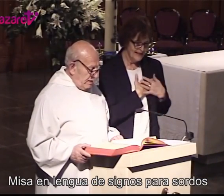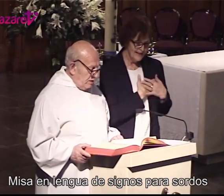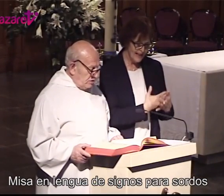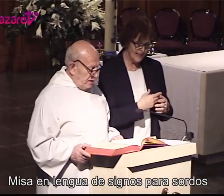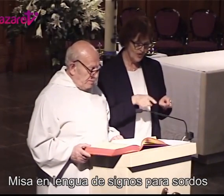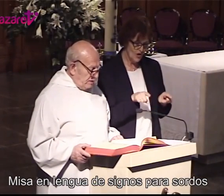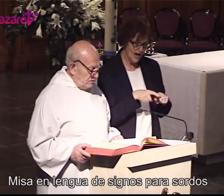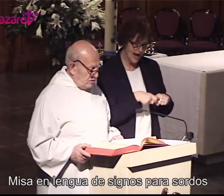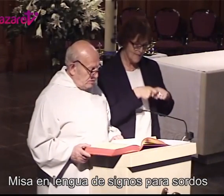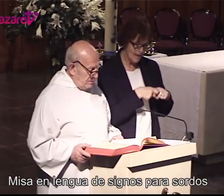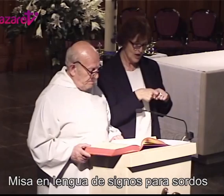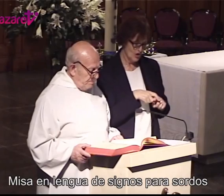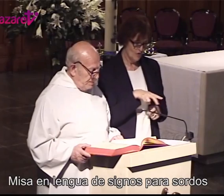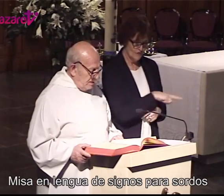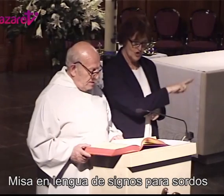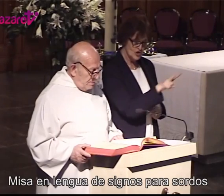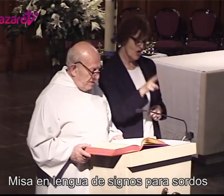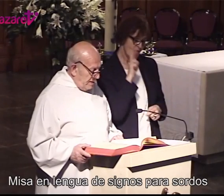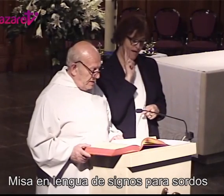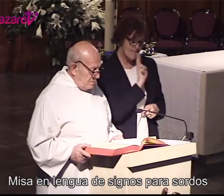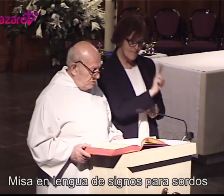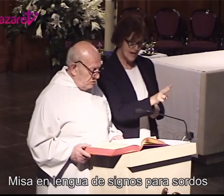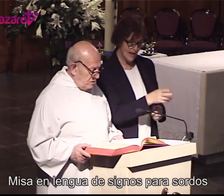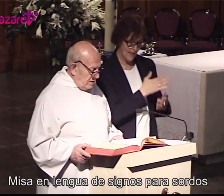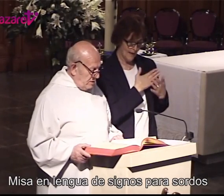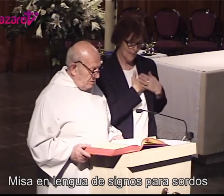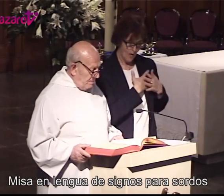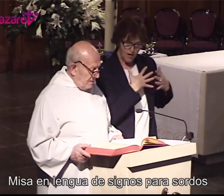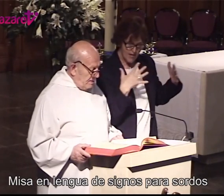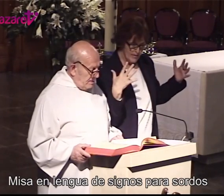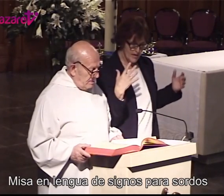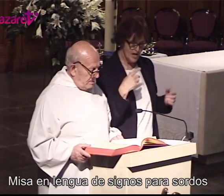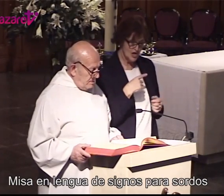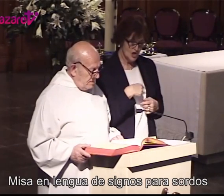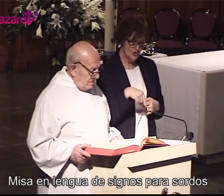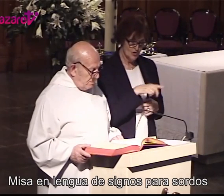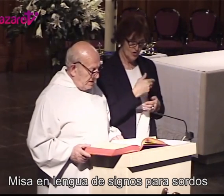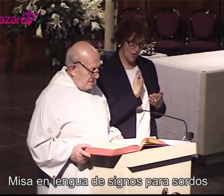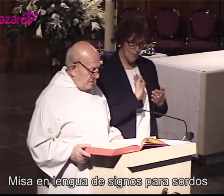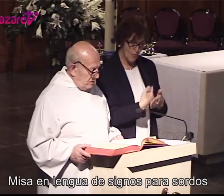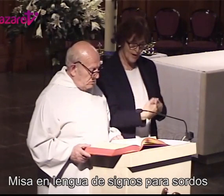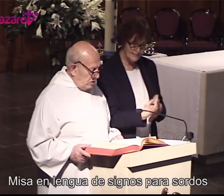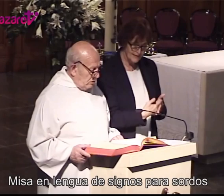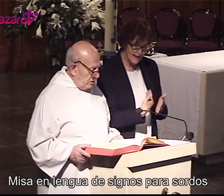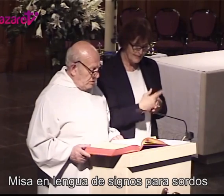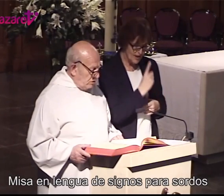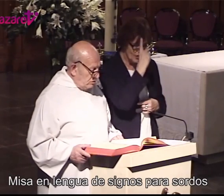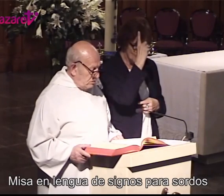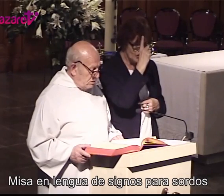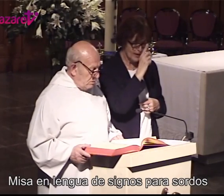Queridos hermanos, mirad qué amor nos ha tenido el Padre para llamarnos hijos de Dios,